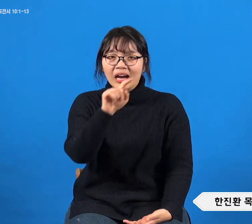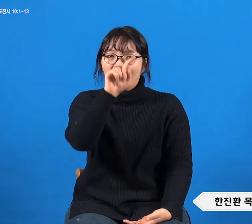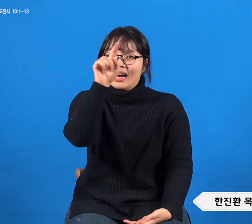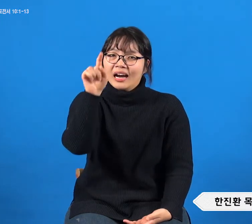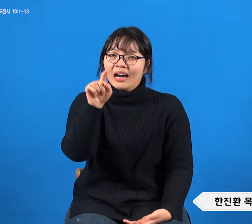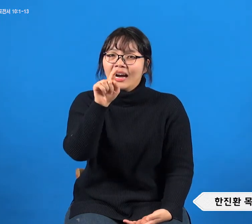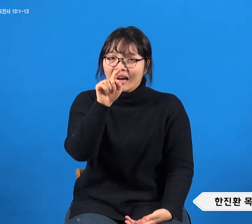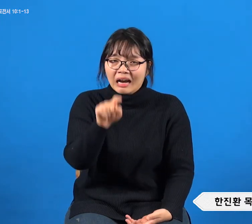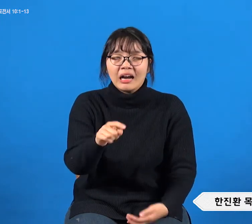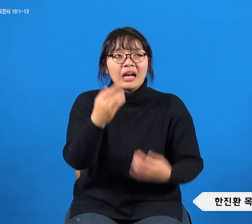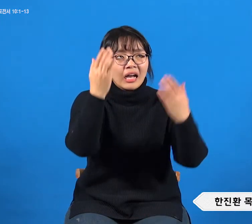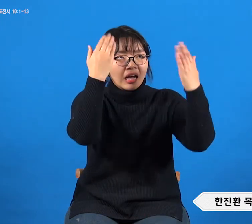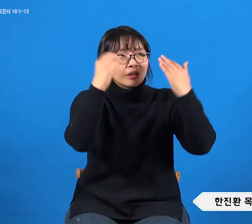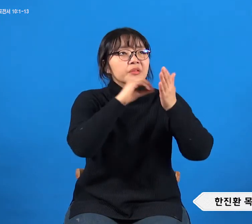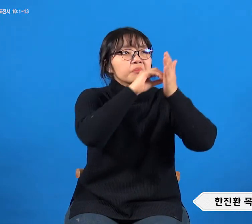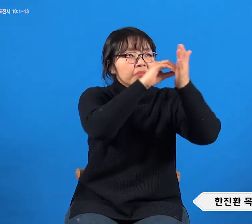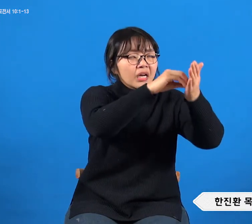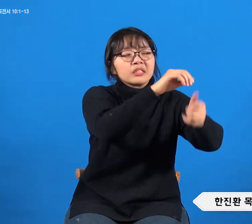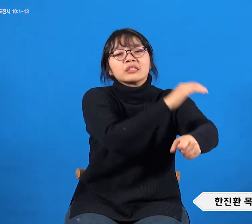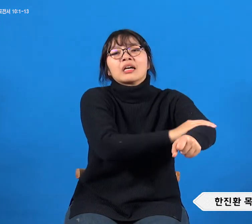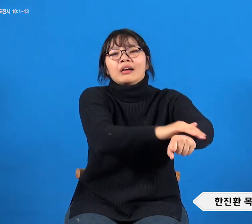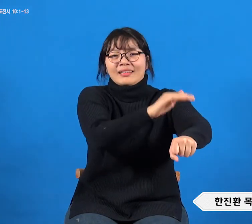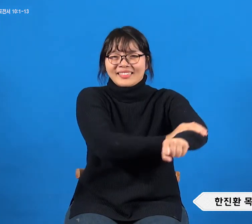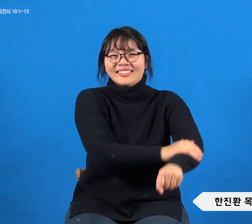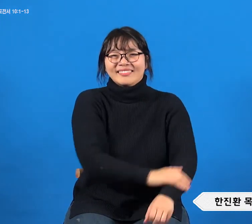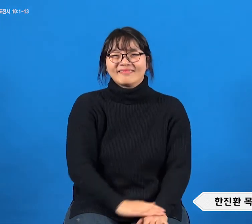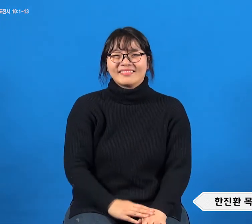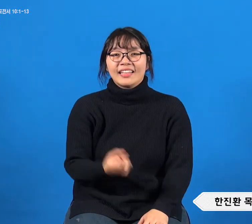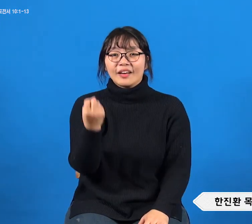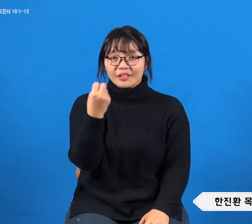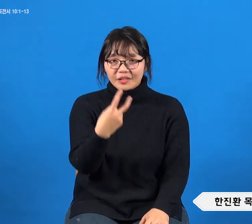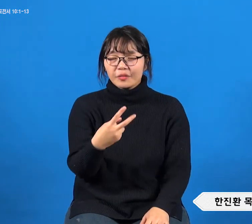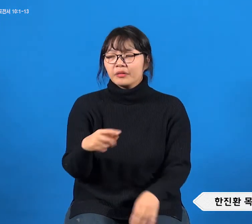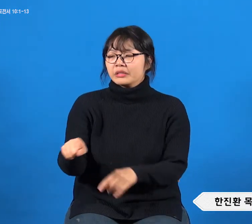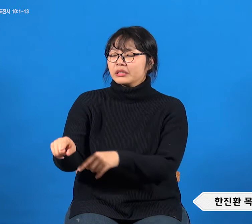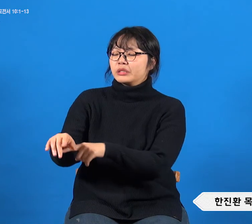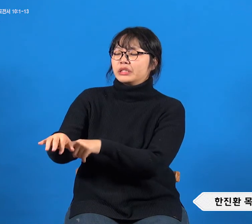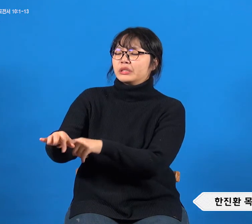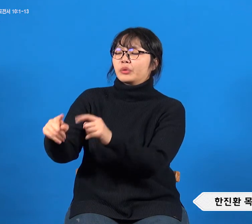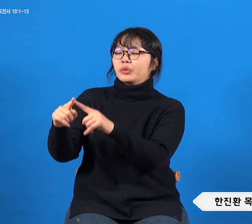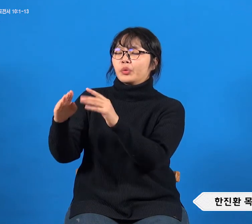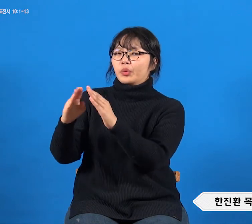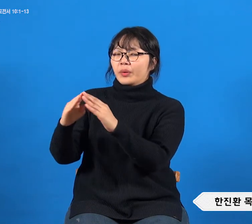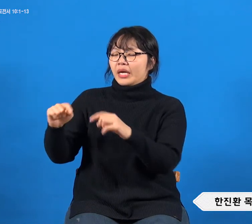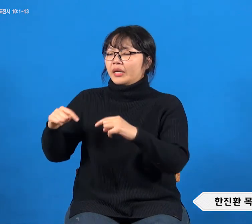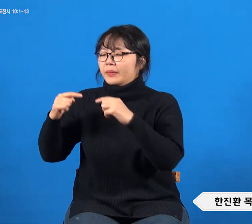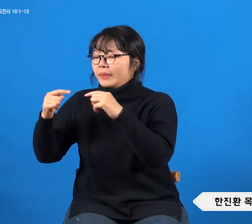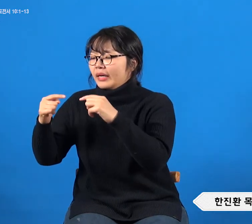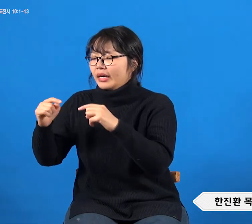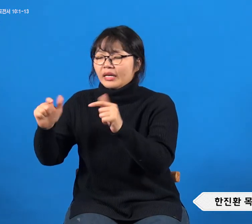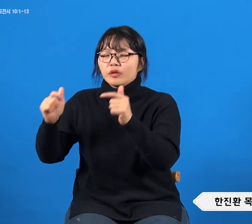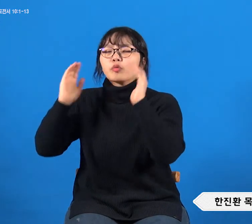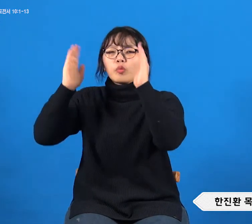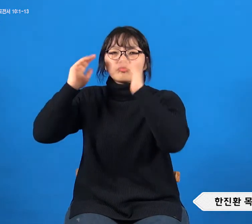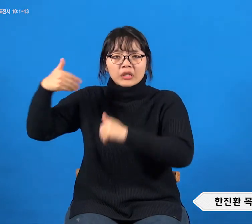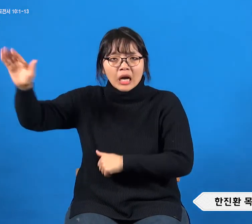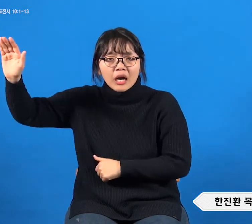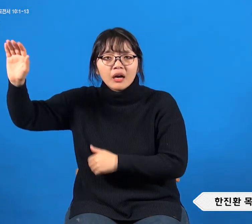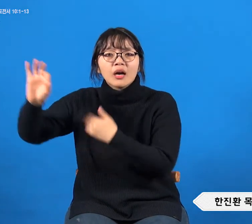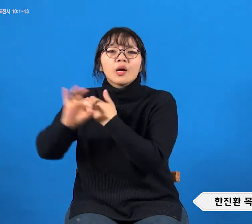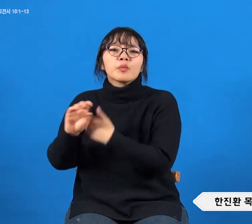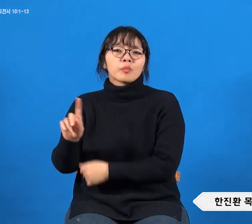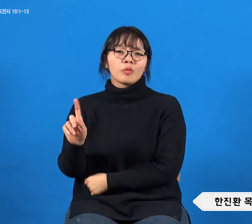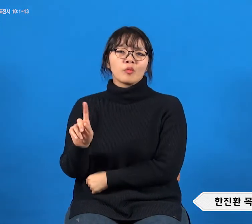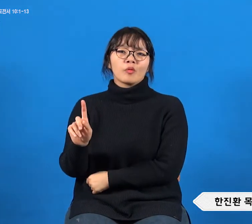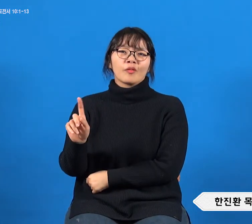정말 신학교 가기 잘했다. 또 내가 조그마한 지방에 그 교회로 안 갔으면 어떻게 됐겠습니까? 그 교회를